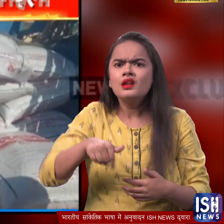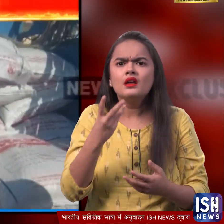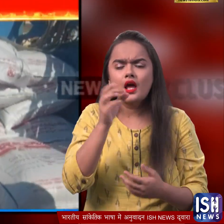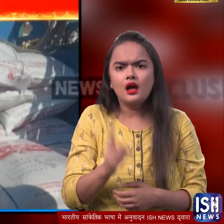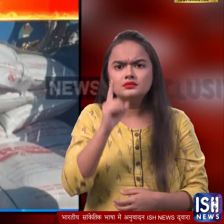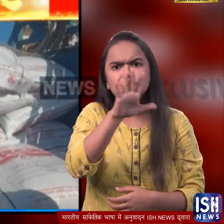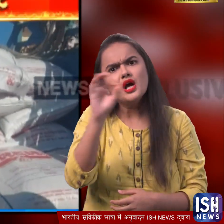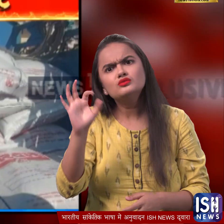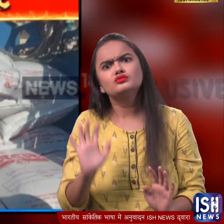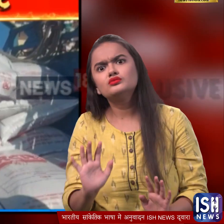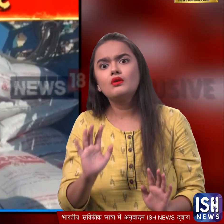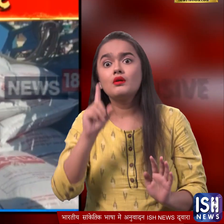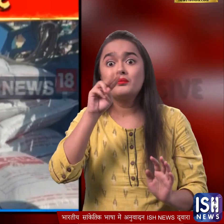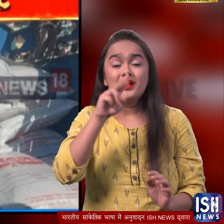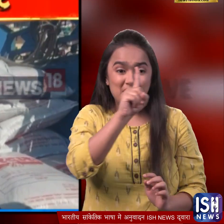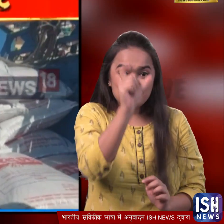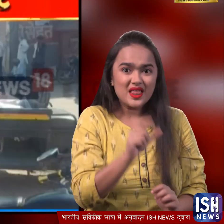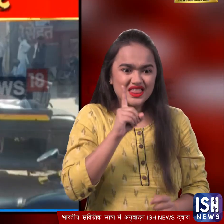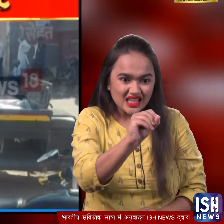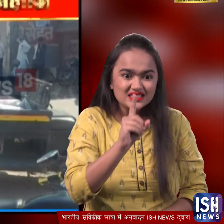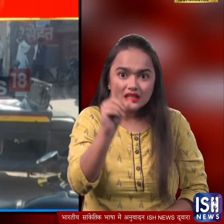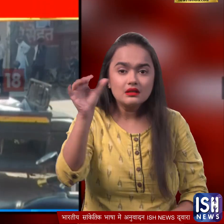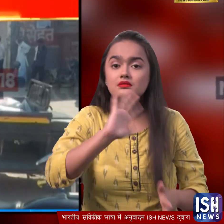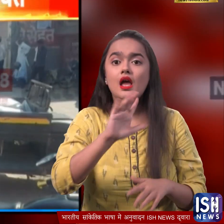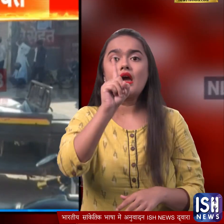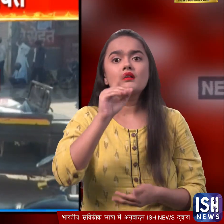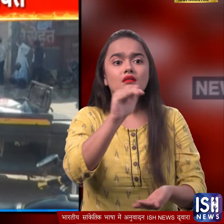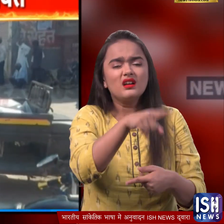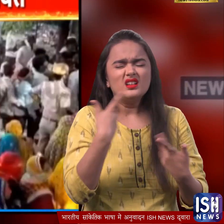बोरियां। इसलिए जिन्हें 10 बोरियों की जगह एक ही मिली वो इसी